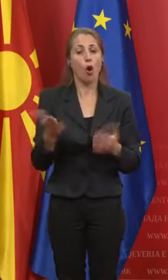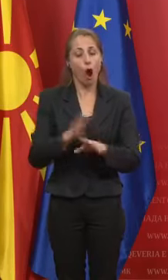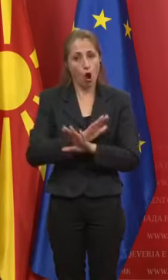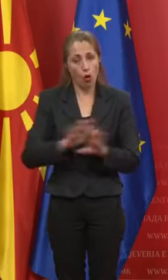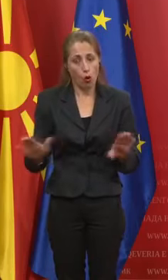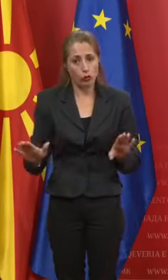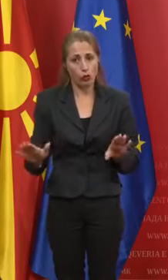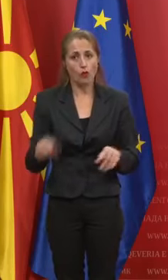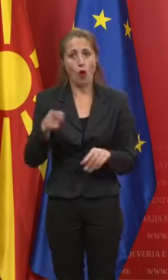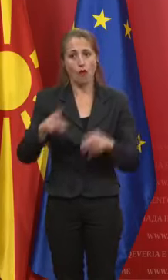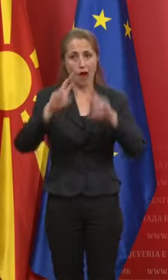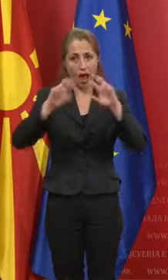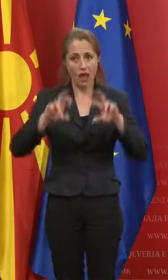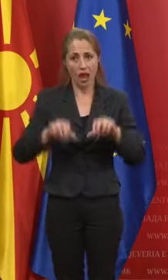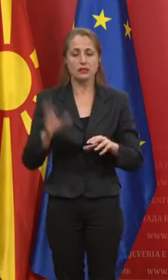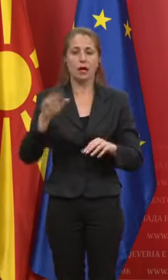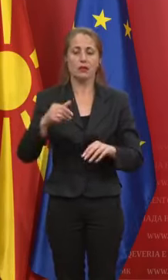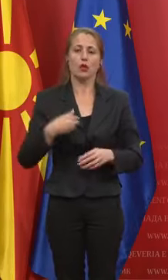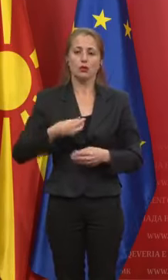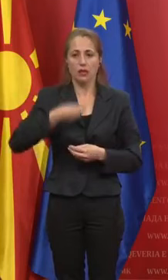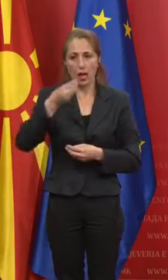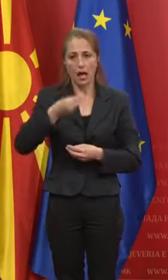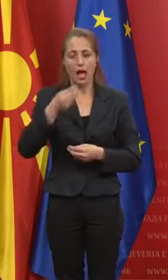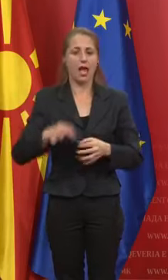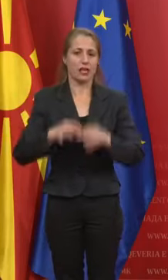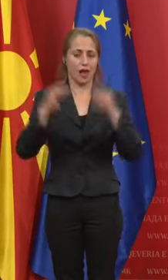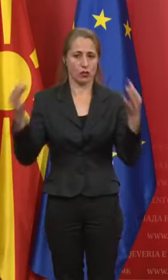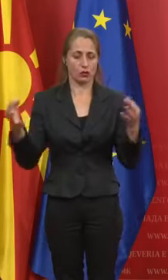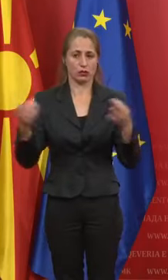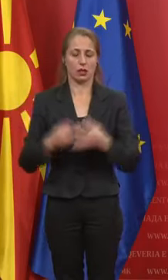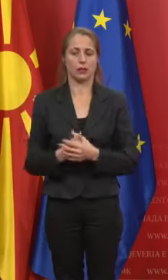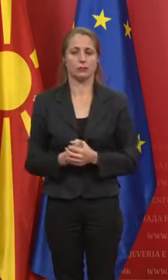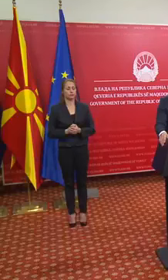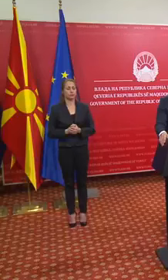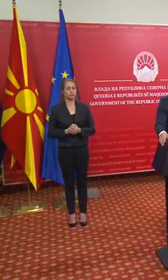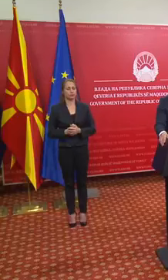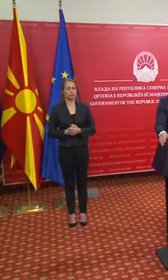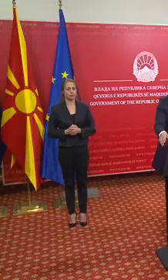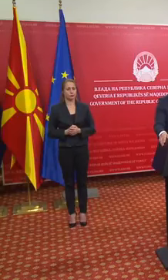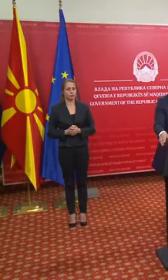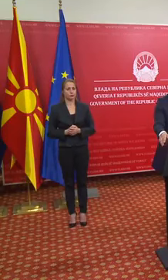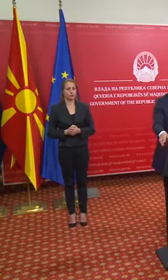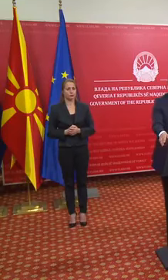овие анализи, ќе ги презентираме на јавноста.